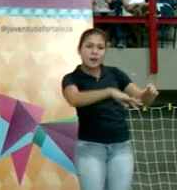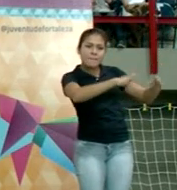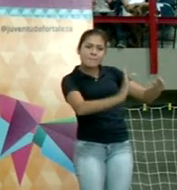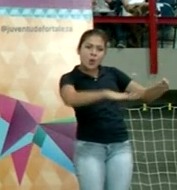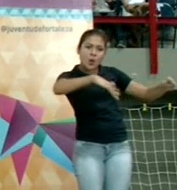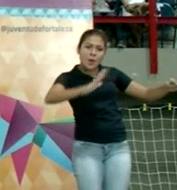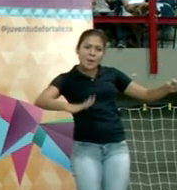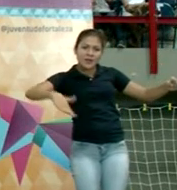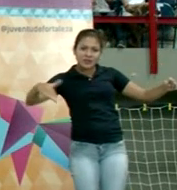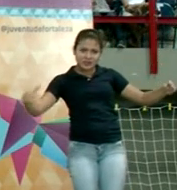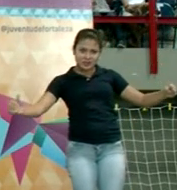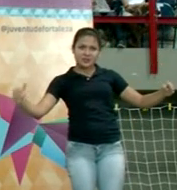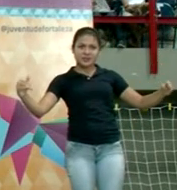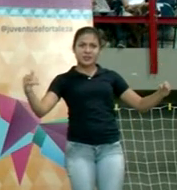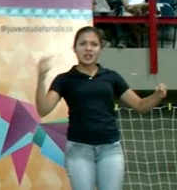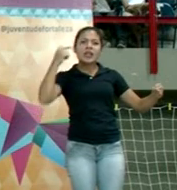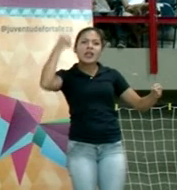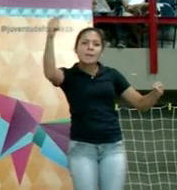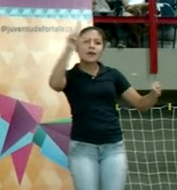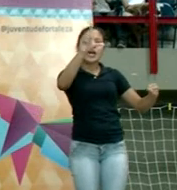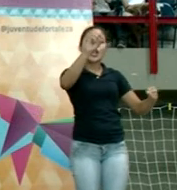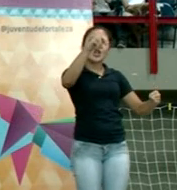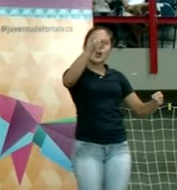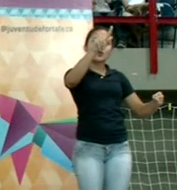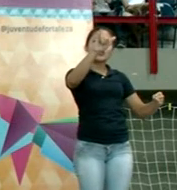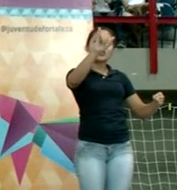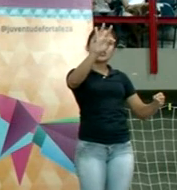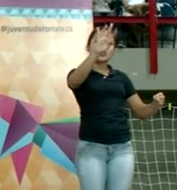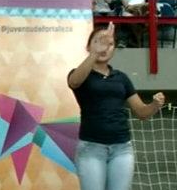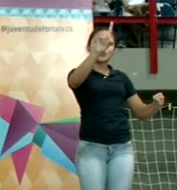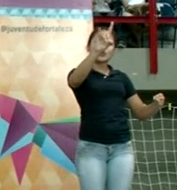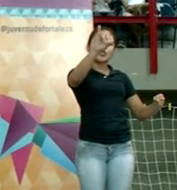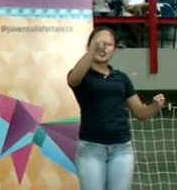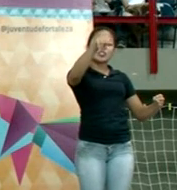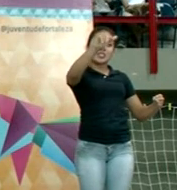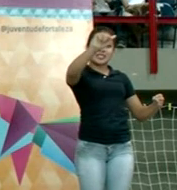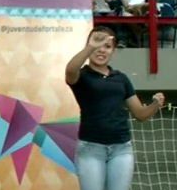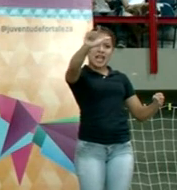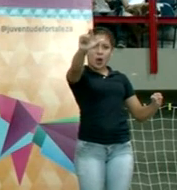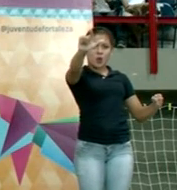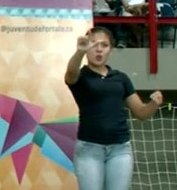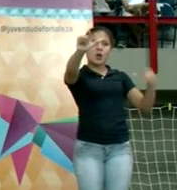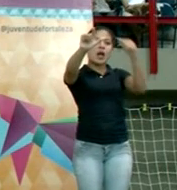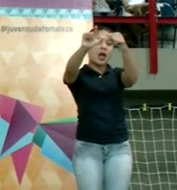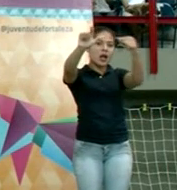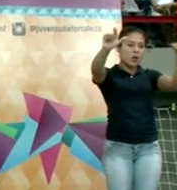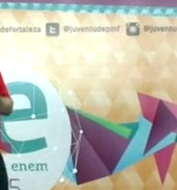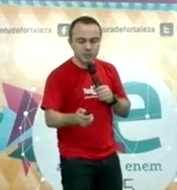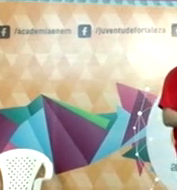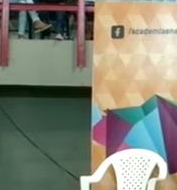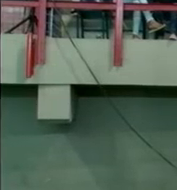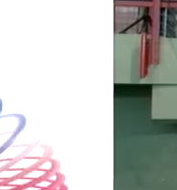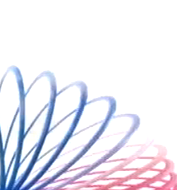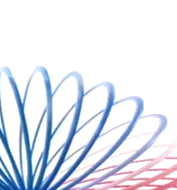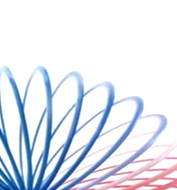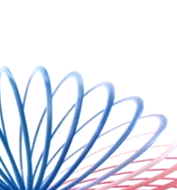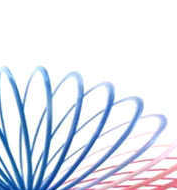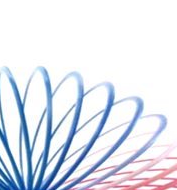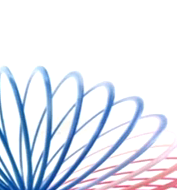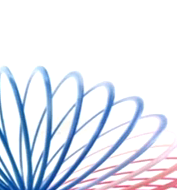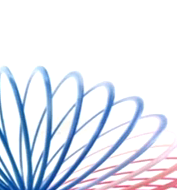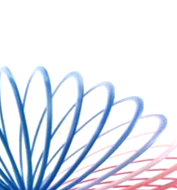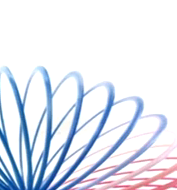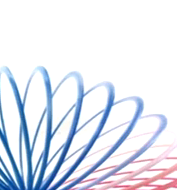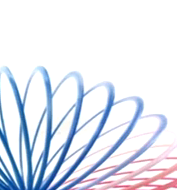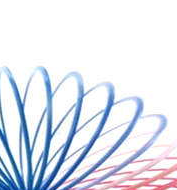riscou a palavra longitudinal no item 1, você vai puxar uma setinha para o lado e vai escrever transversal. Ok?